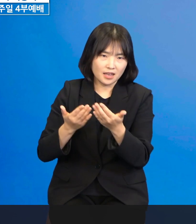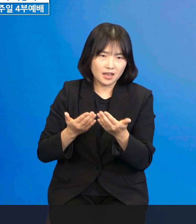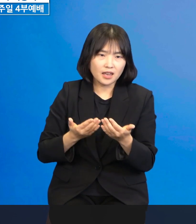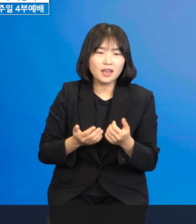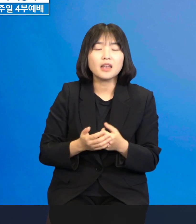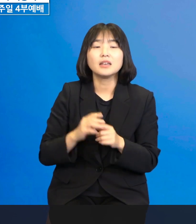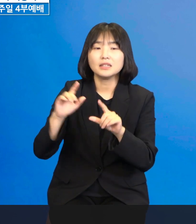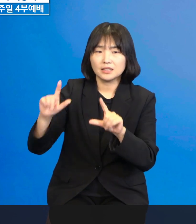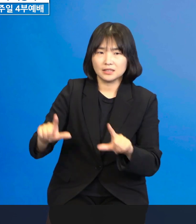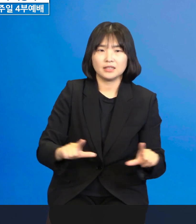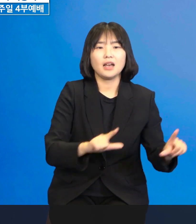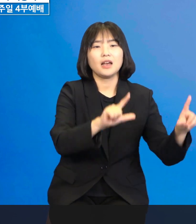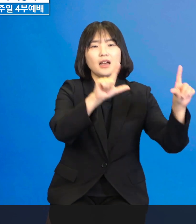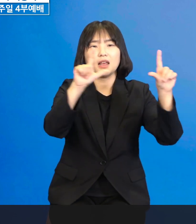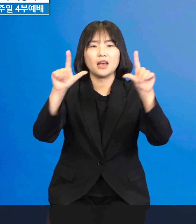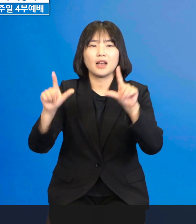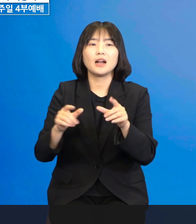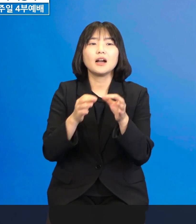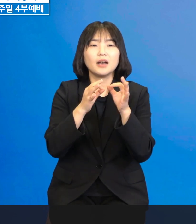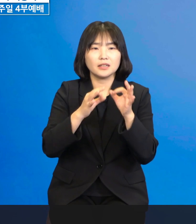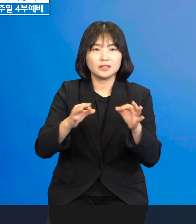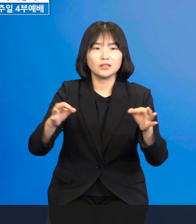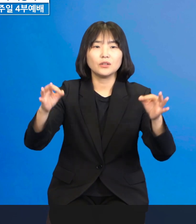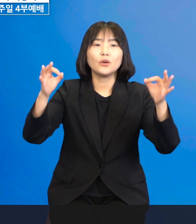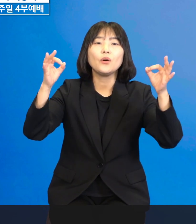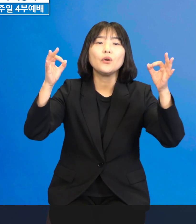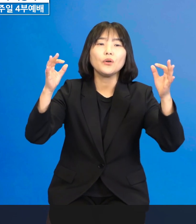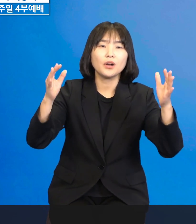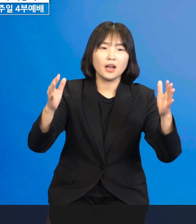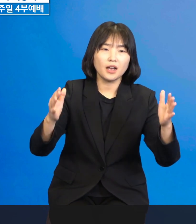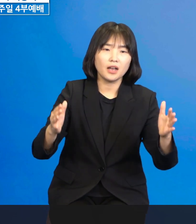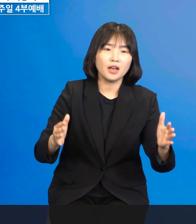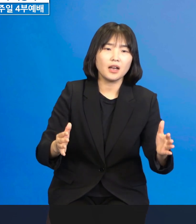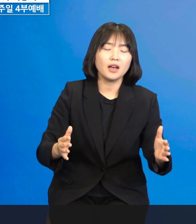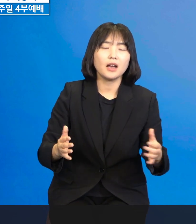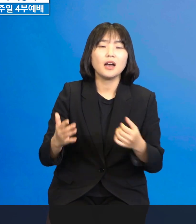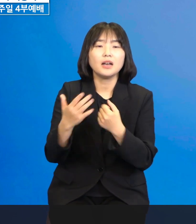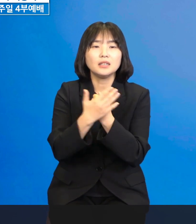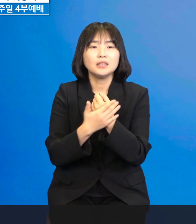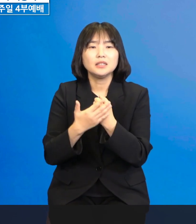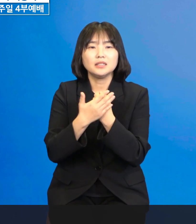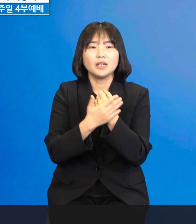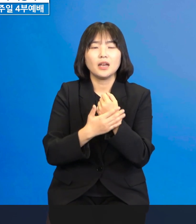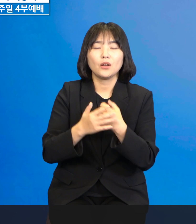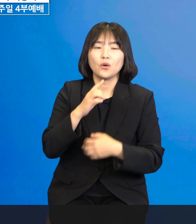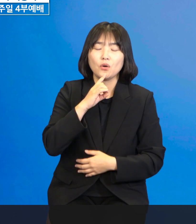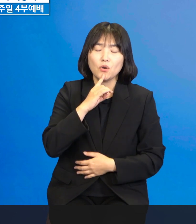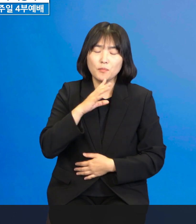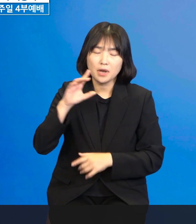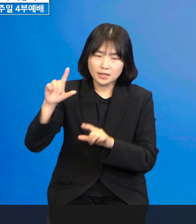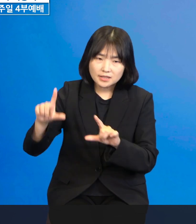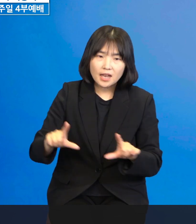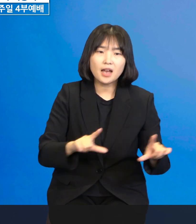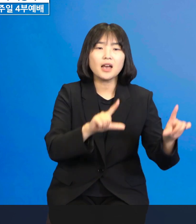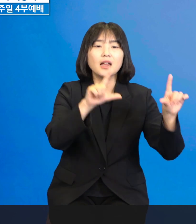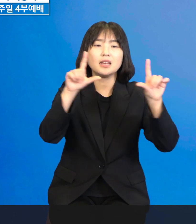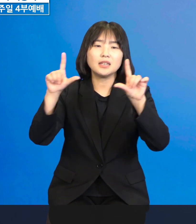하시네. 살아가는 동안 나는 주의 은혜로만 살겠습니다.